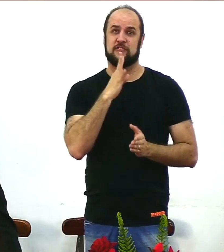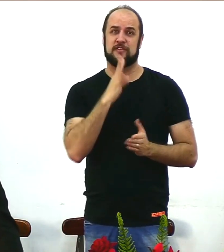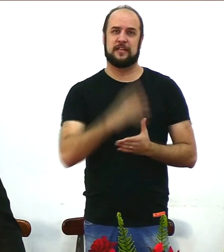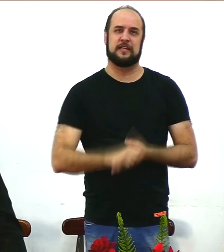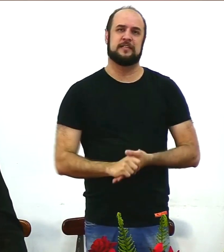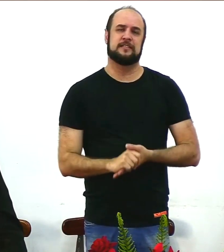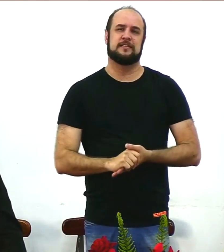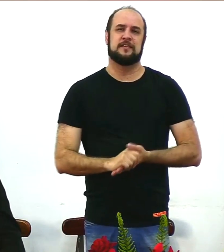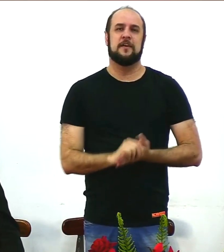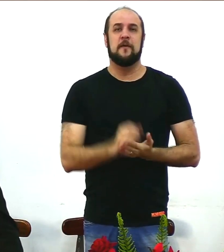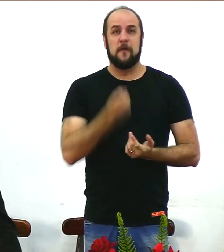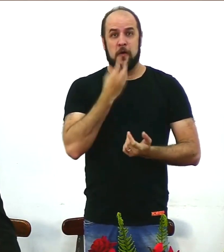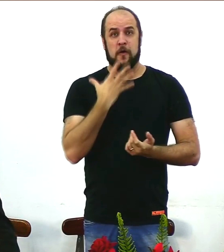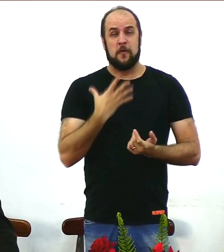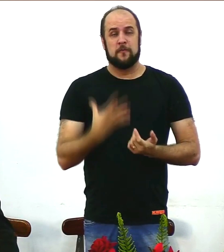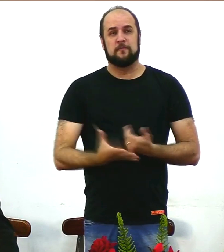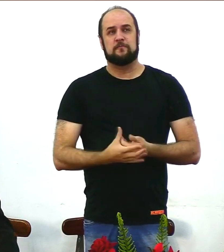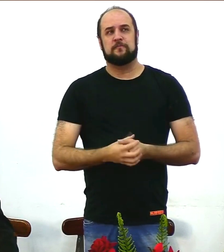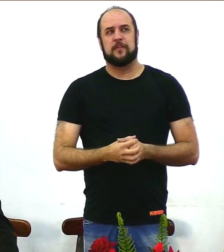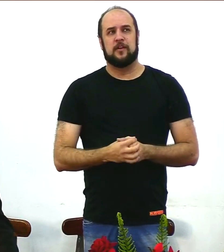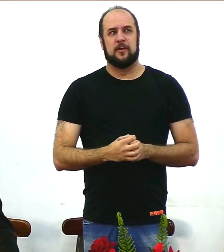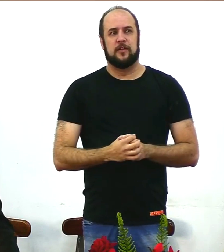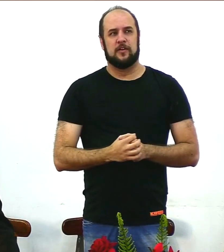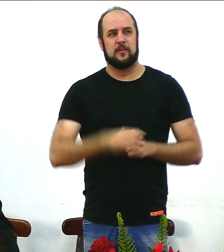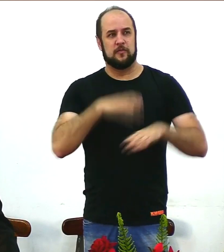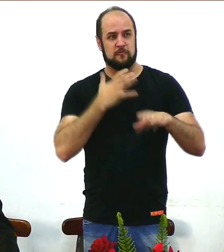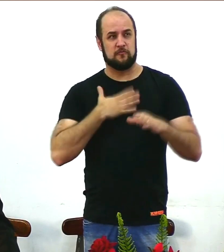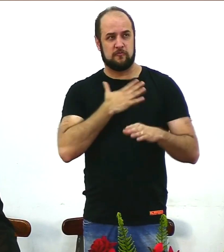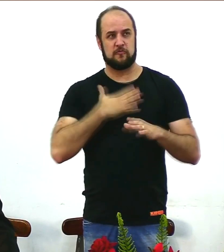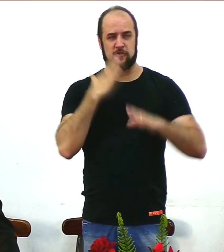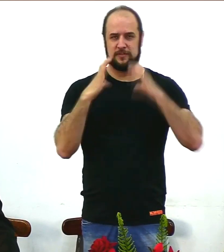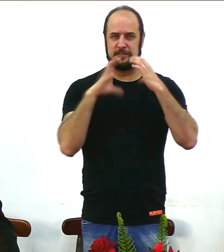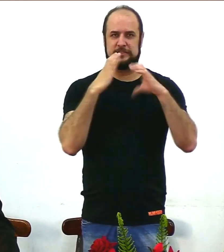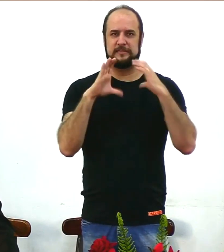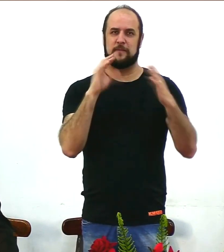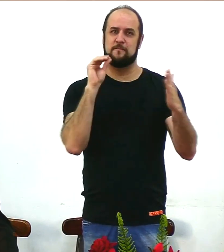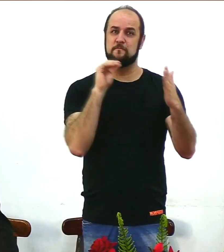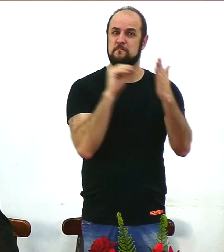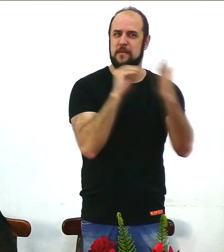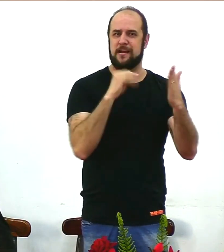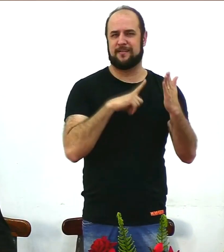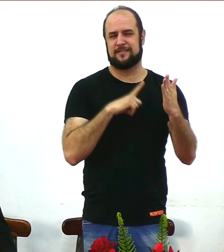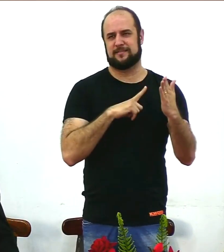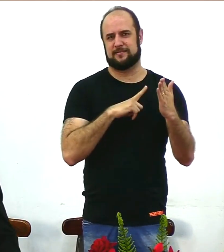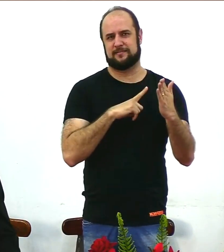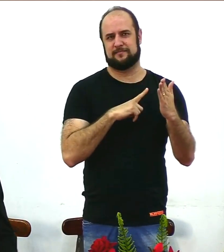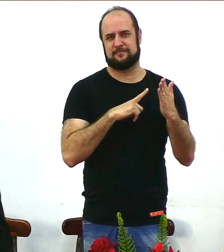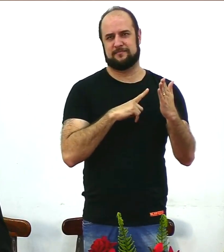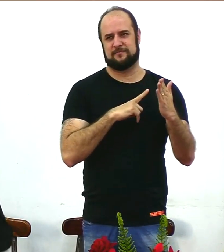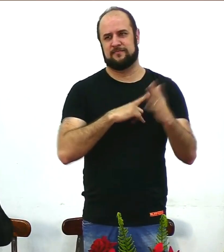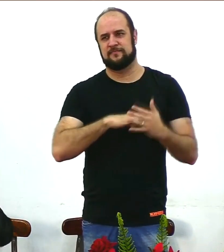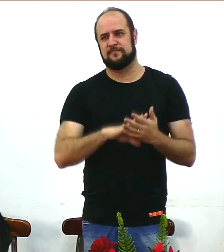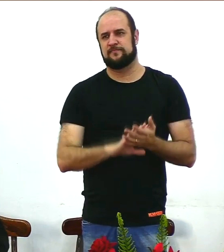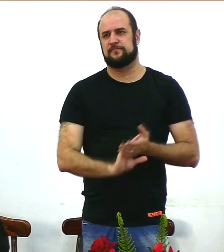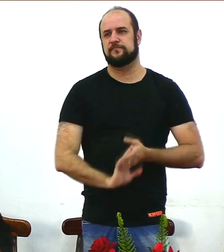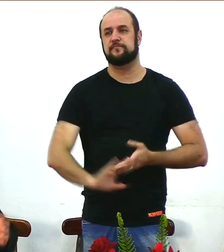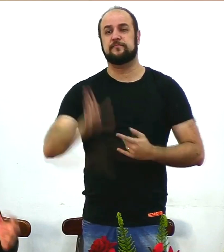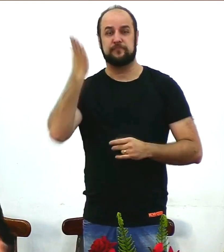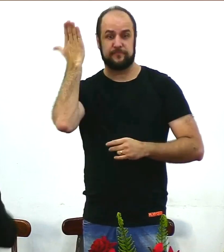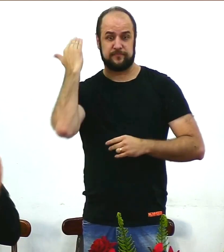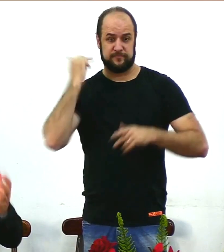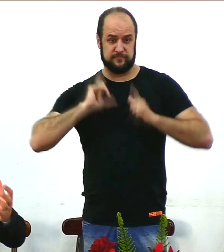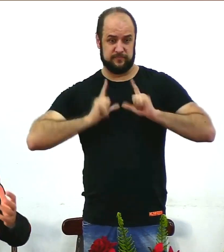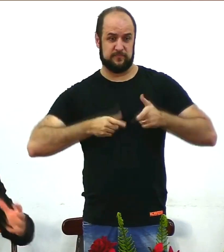quando o reverendo Jorge fez a sua live nessa semana, falando sobre a tristeza de Jó, né?